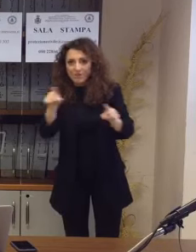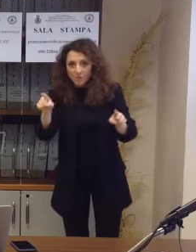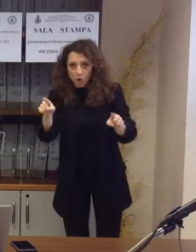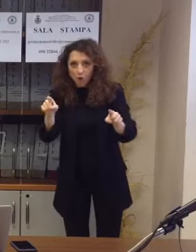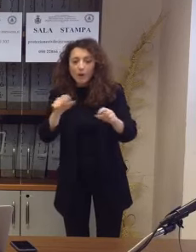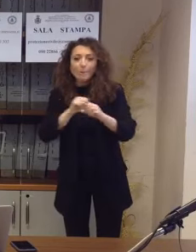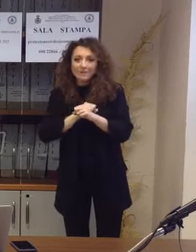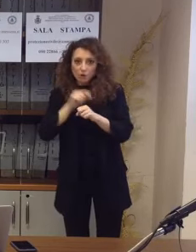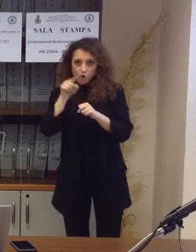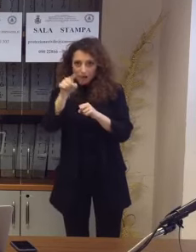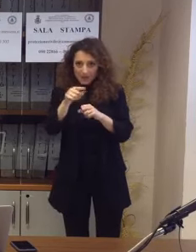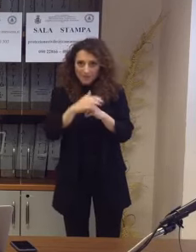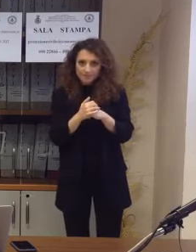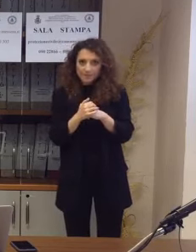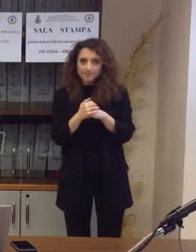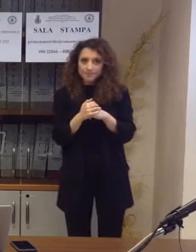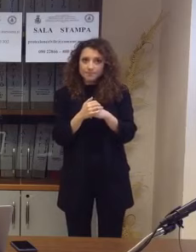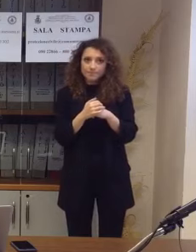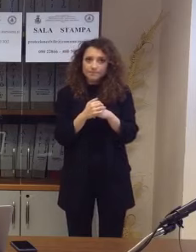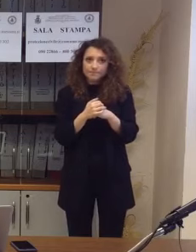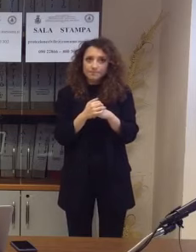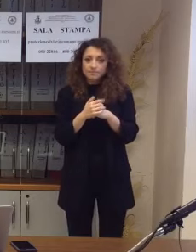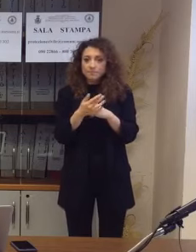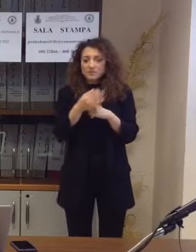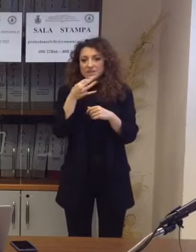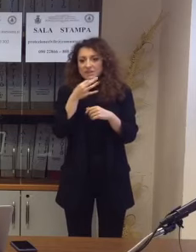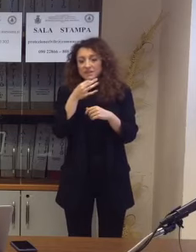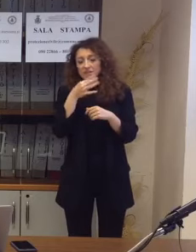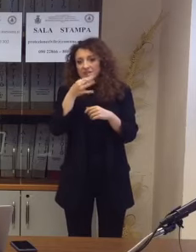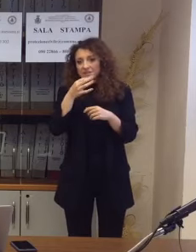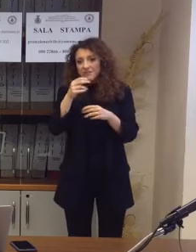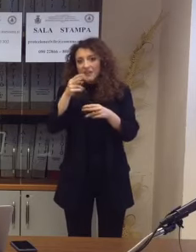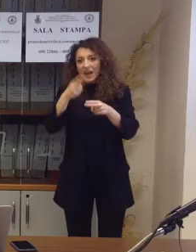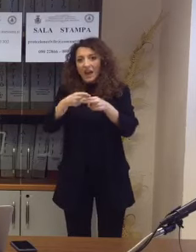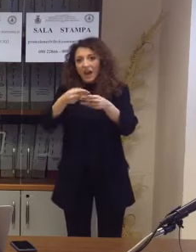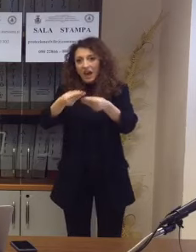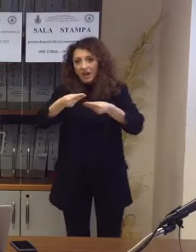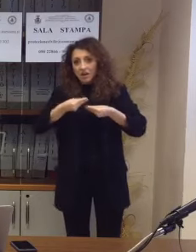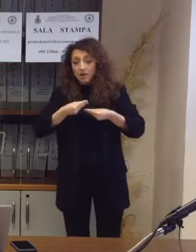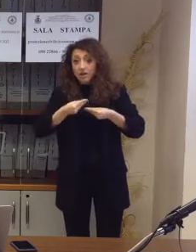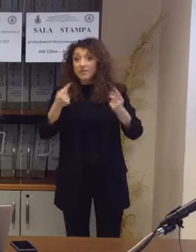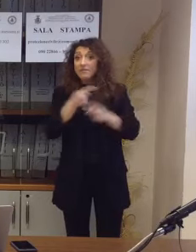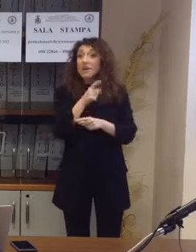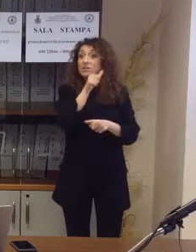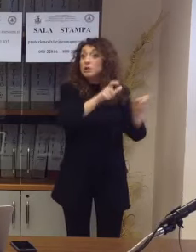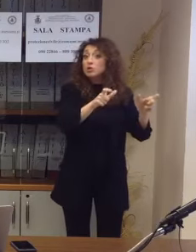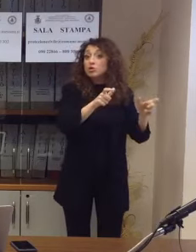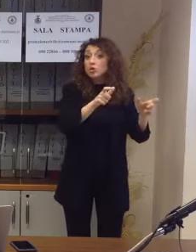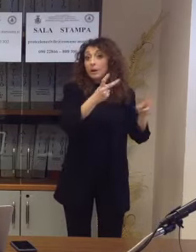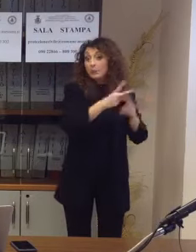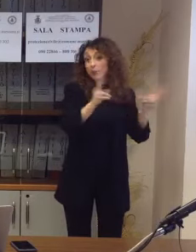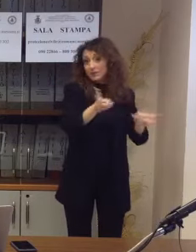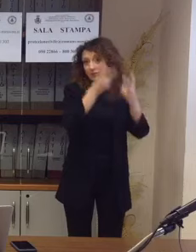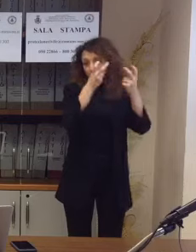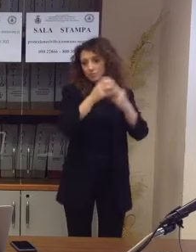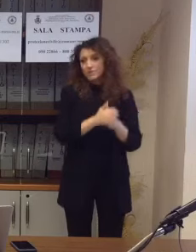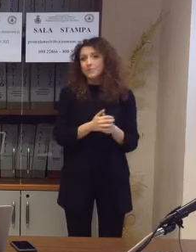fido di te, e quindi restituzione della card, e chi invece ci ha tentato, come si suol dire. Di queste